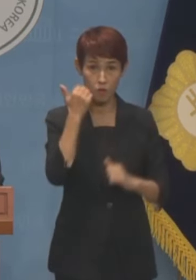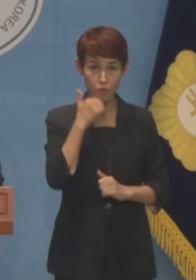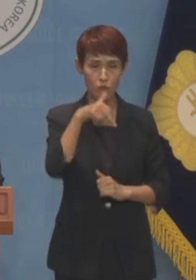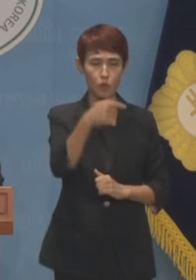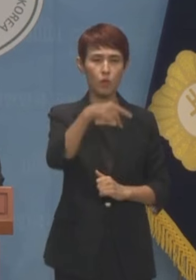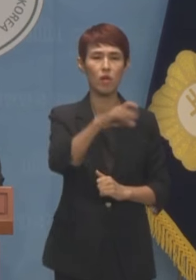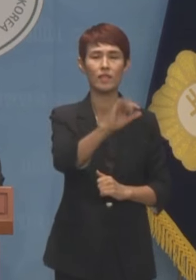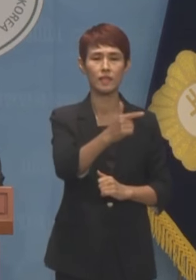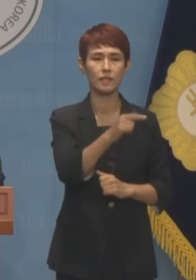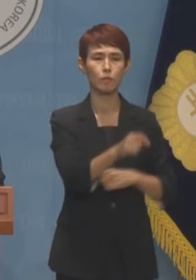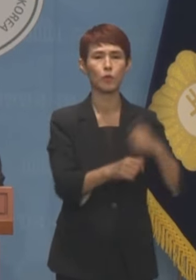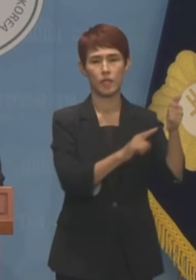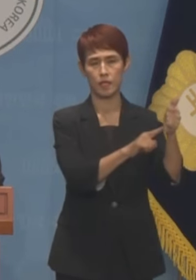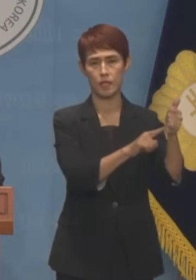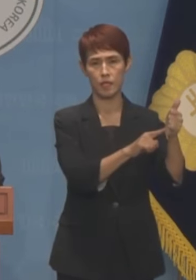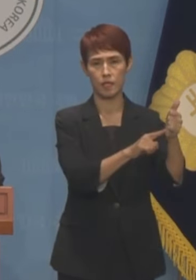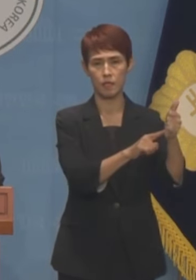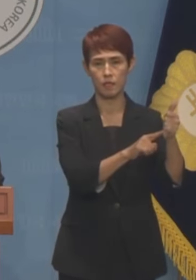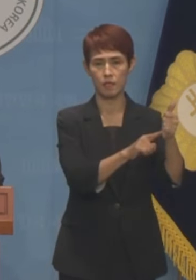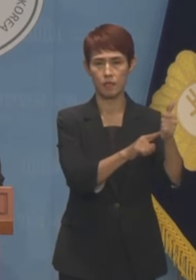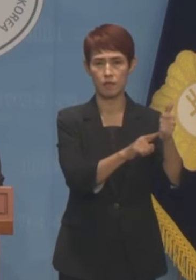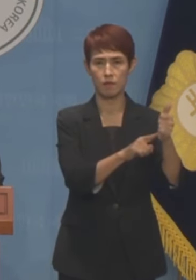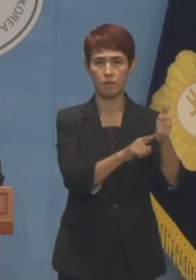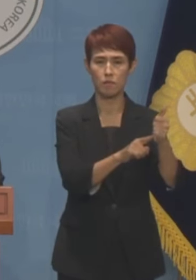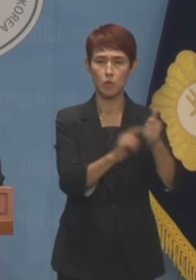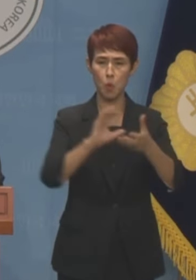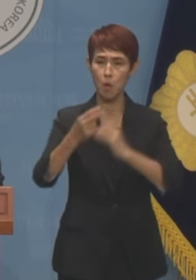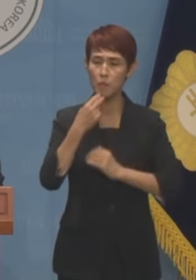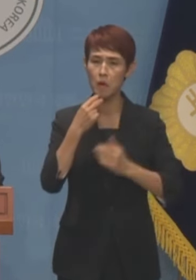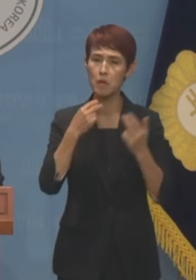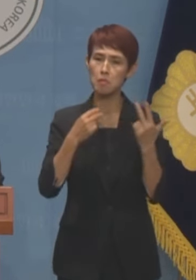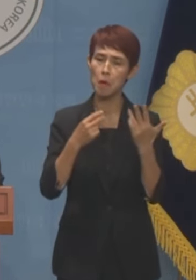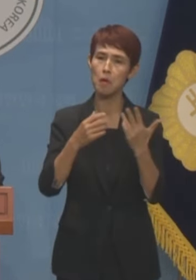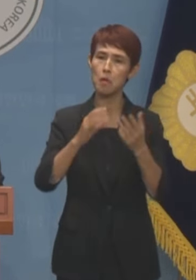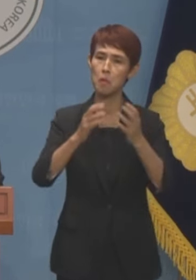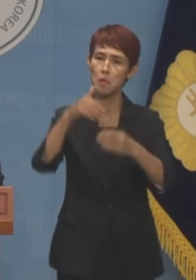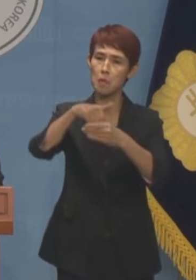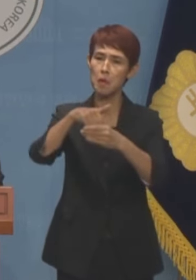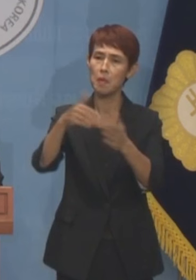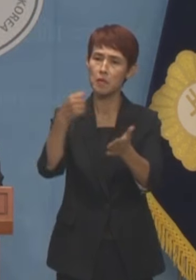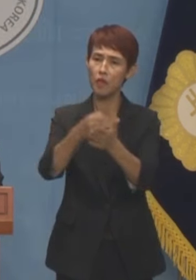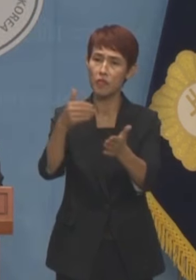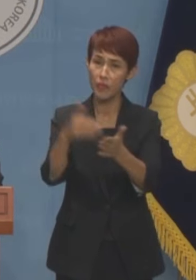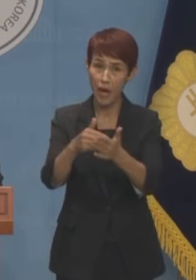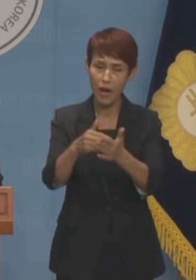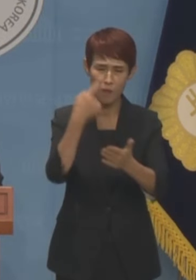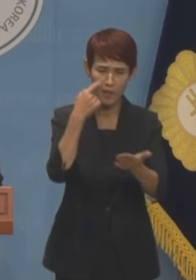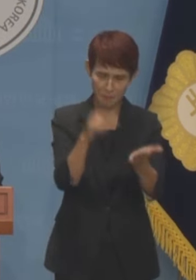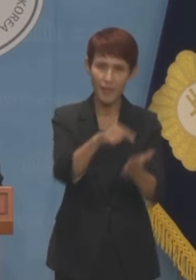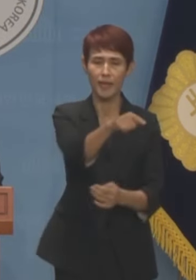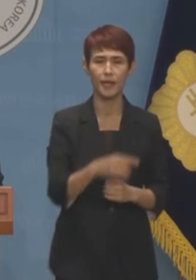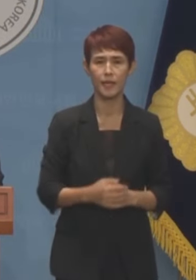조성은 사무처장이 토론 없이 일곱 여덟 차례 투표로 정했다고 한 증언으로 이미